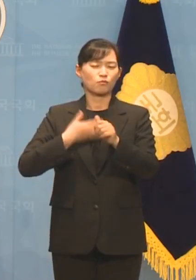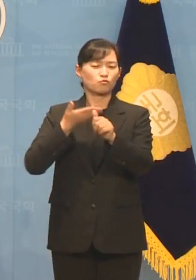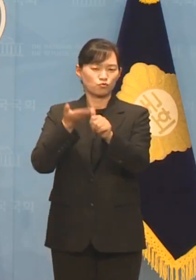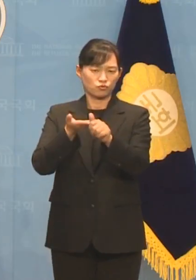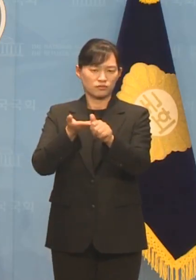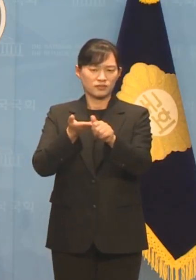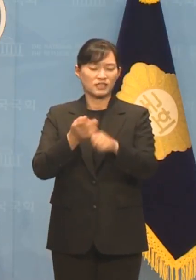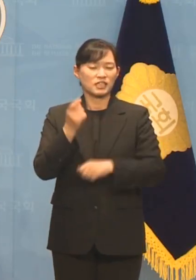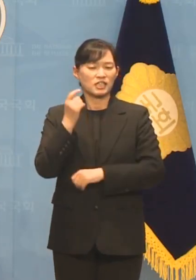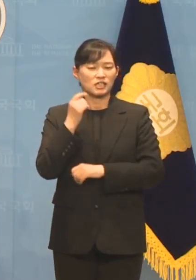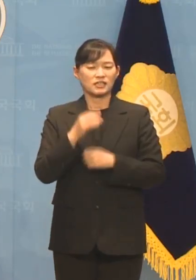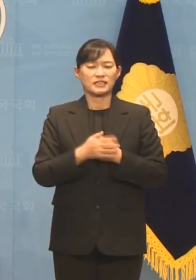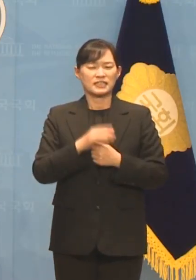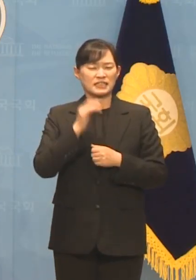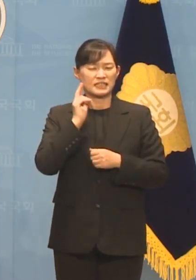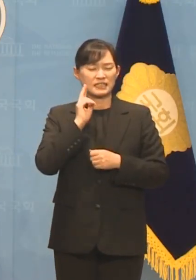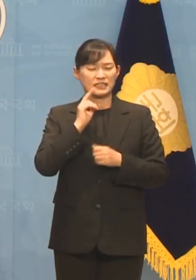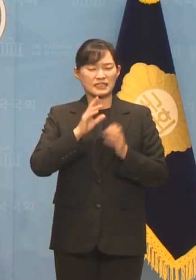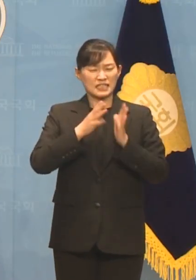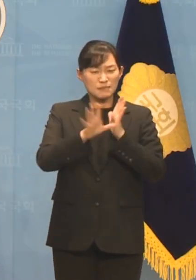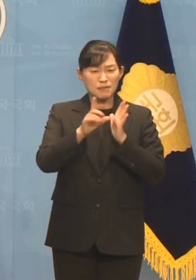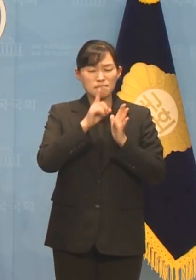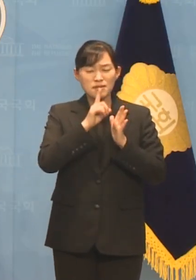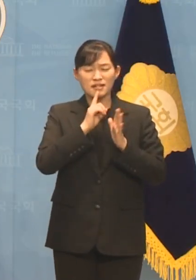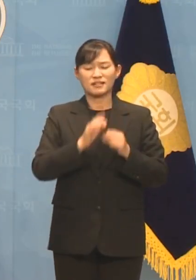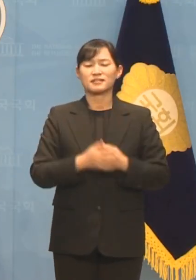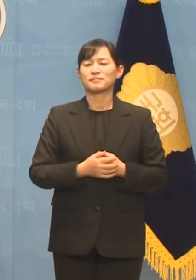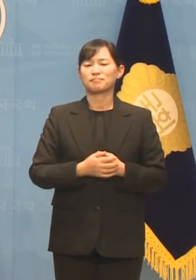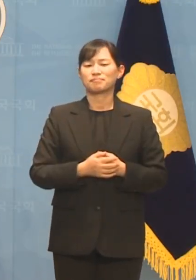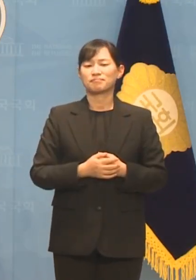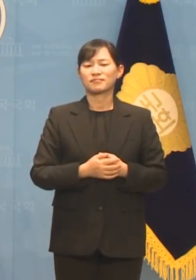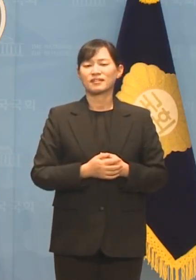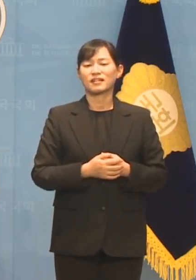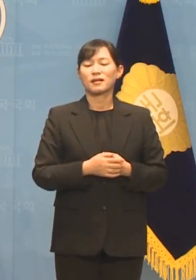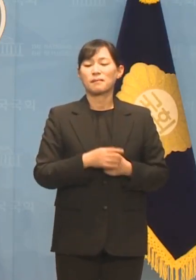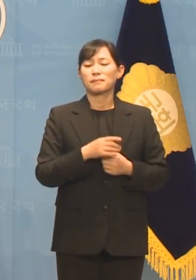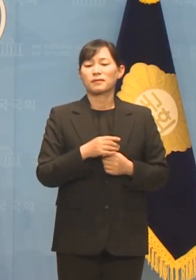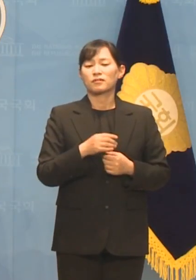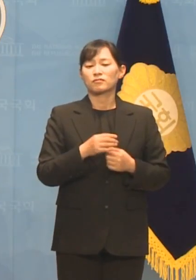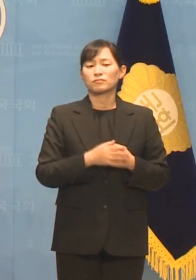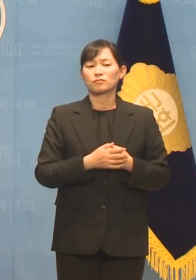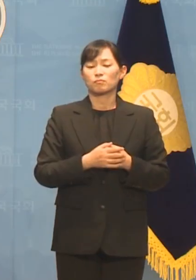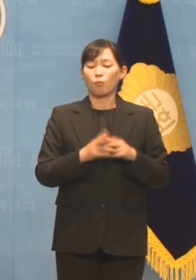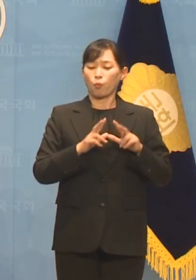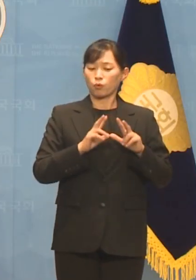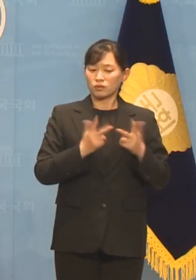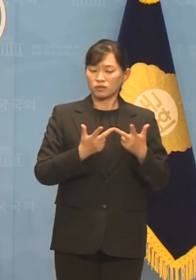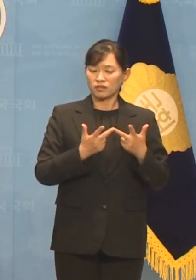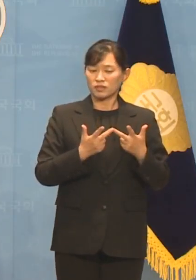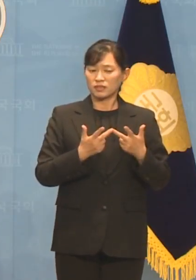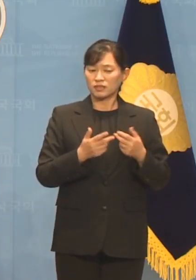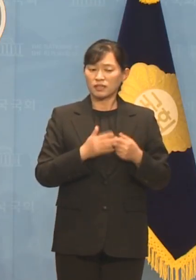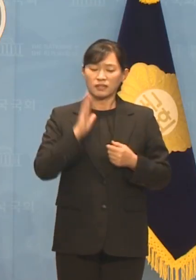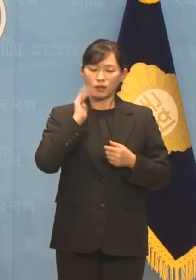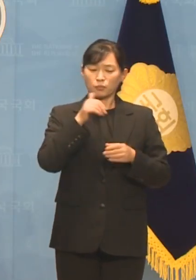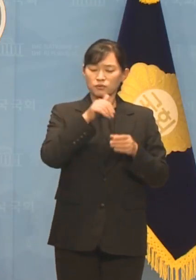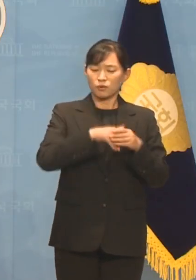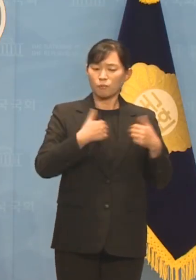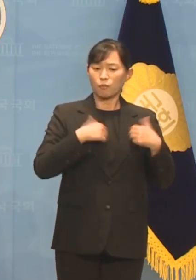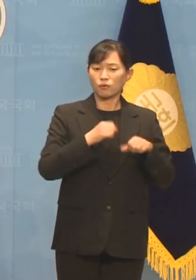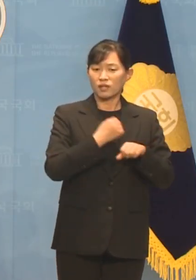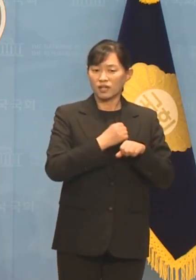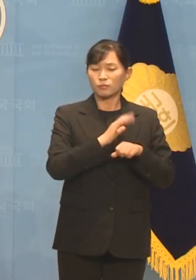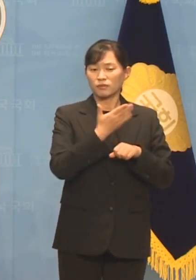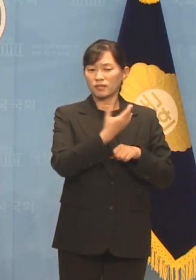말 시리즈를 시작합니다. 첫 번째 주인공은 앞서 언급하였듯 본인이 대선을 포기해야 한다고